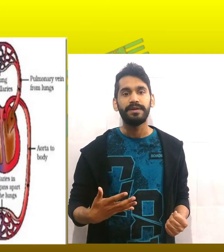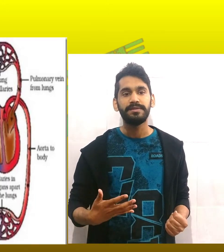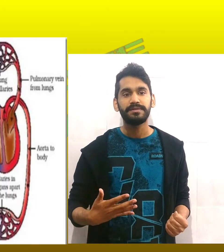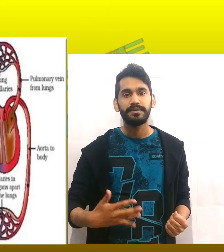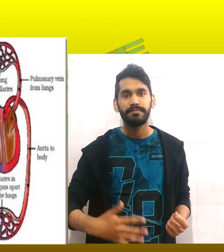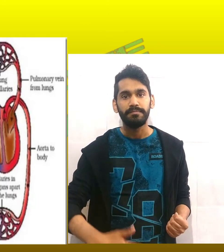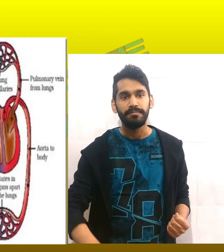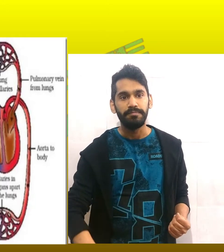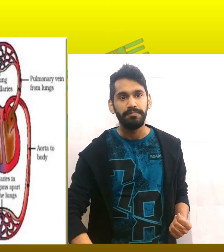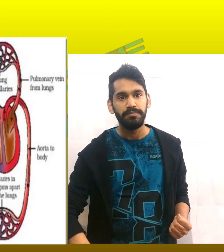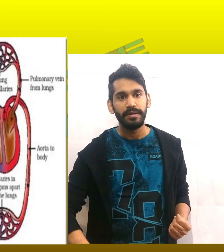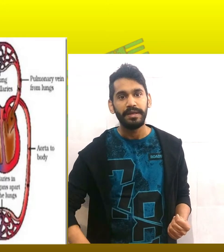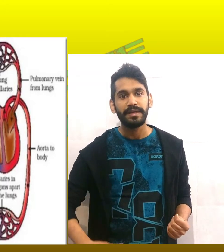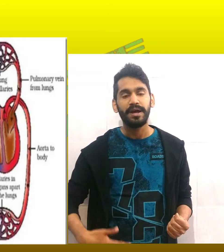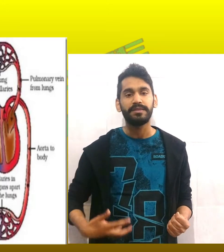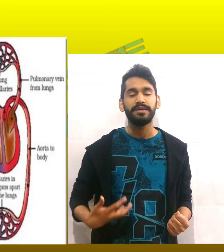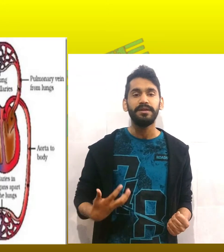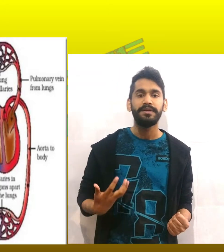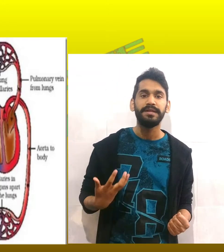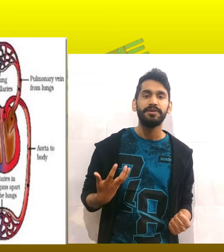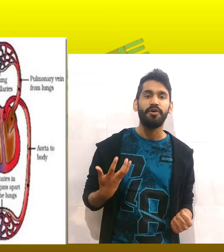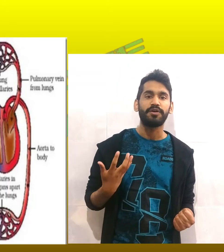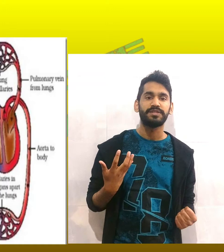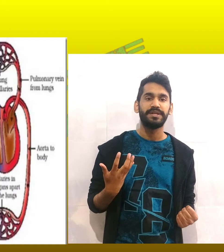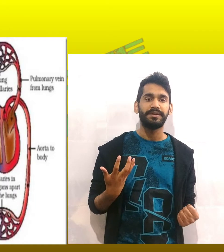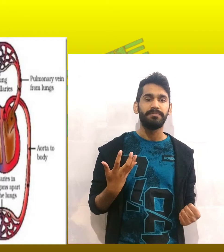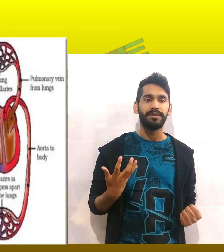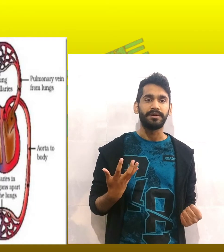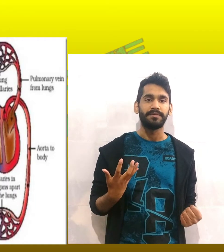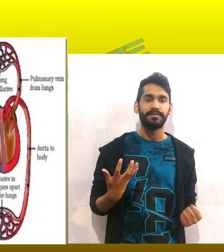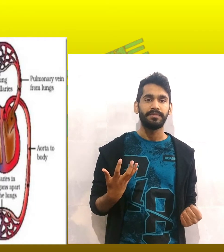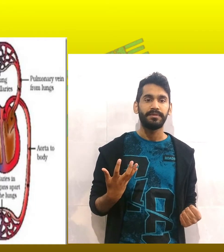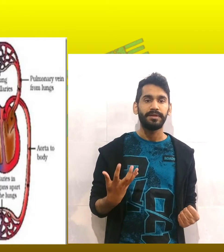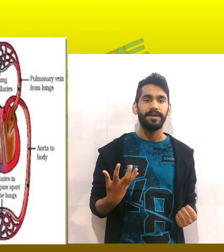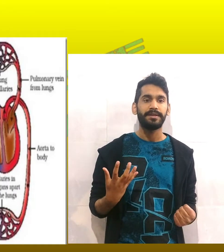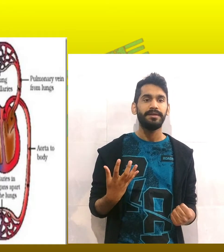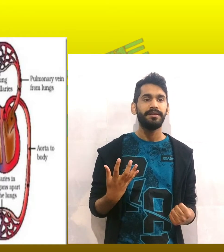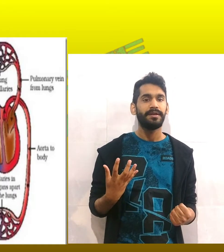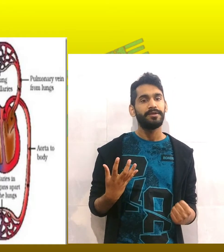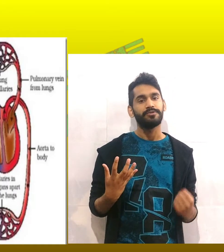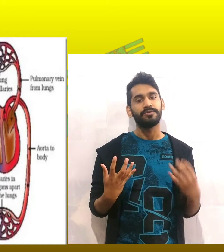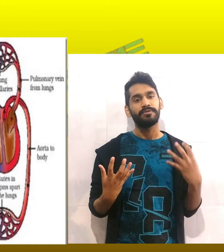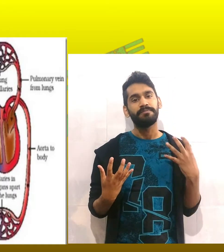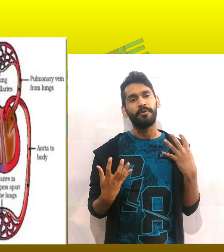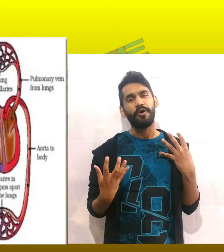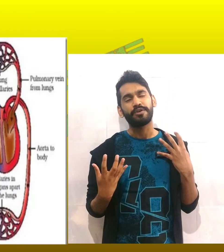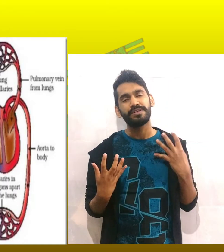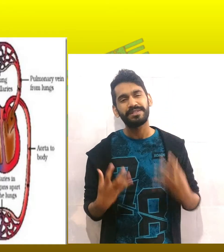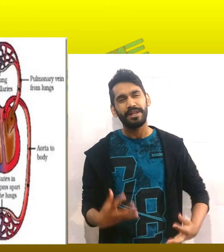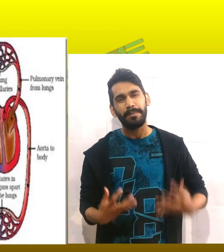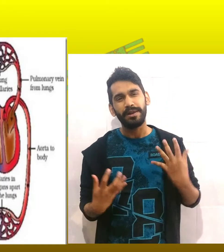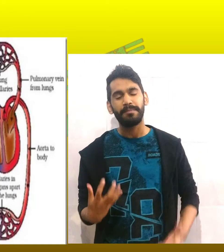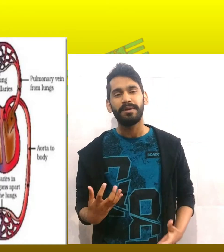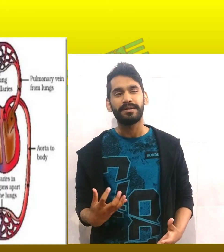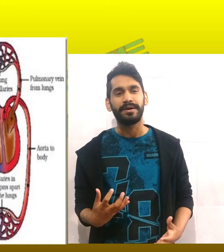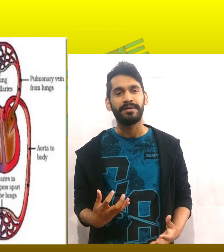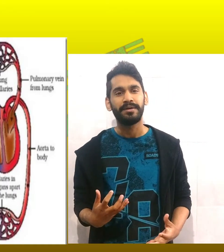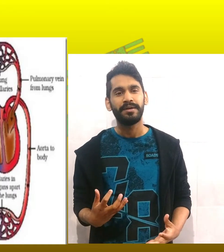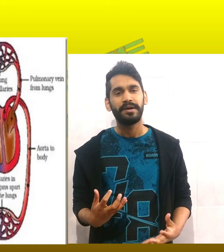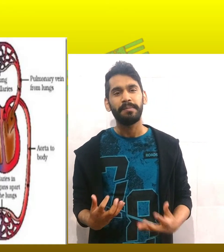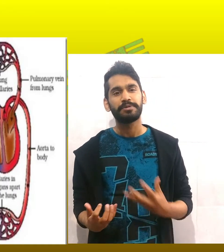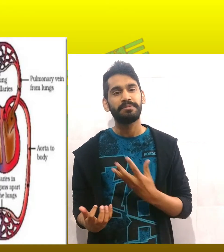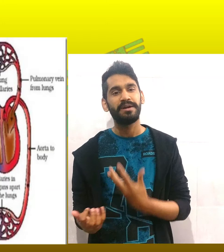वो वेन्स लेके आती हैं डीऑक्सीजनेटेड ब्लड, यानी कि जो ऑक्सीजन से लबालब ब्लड